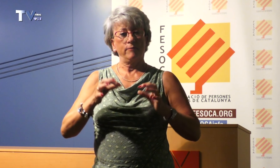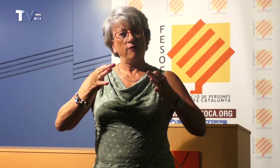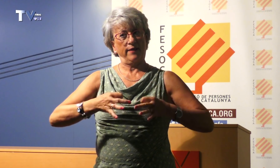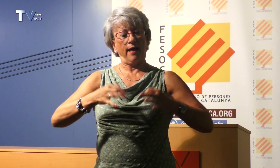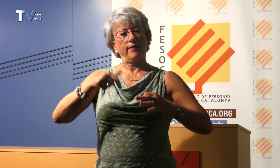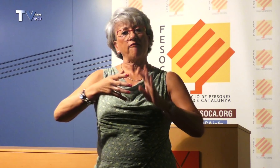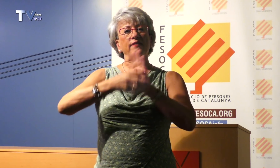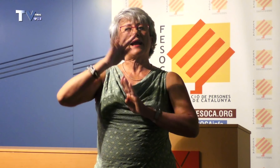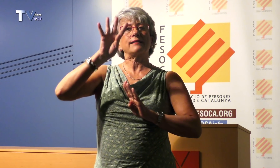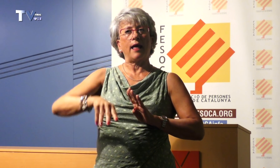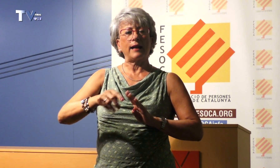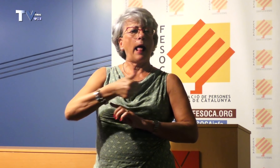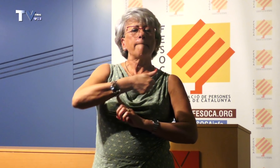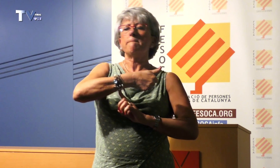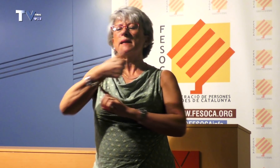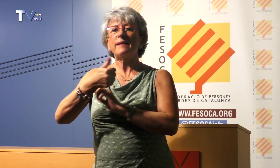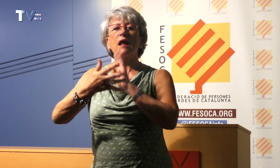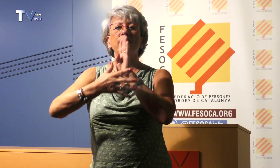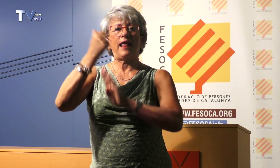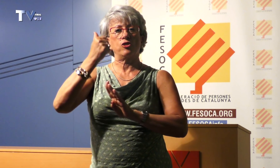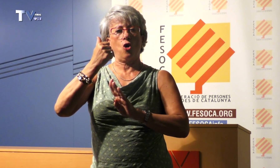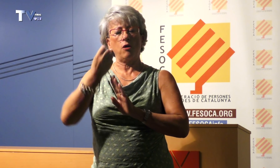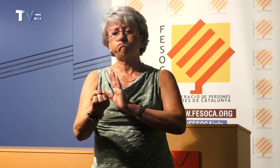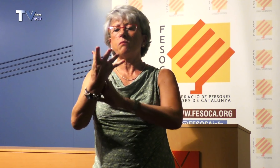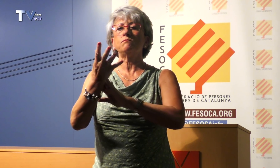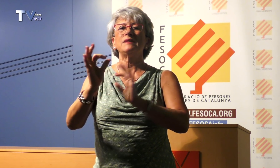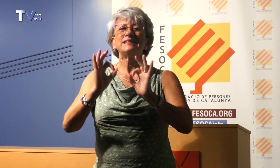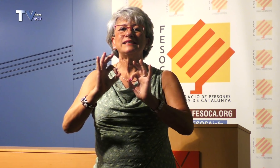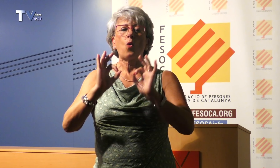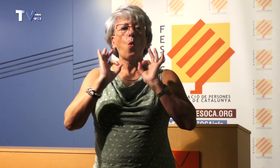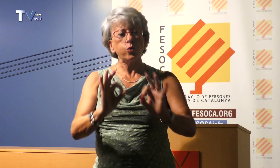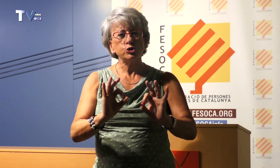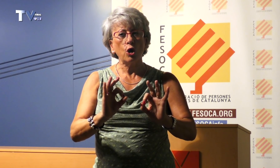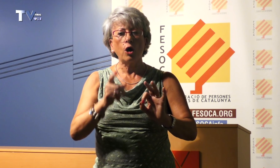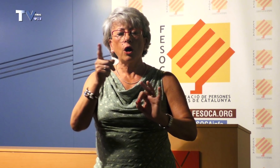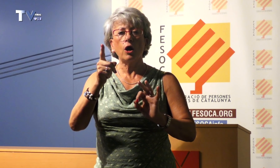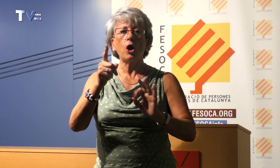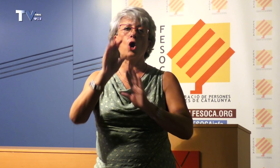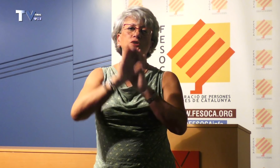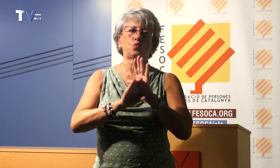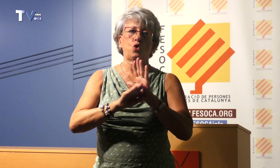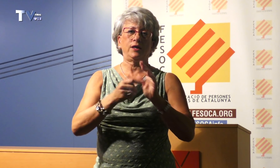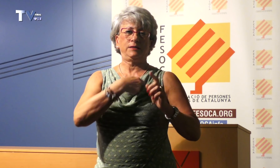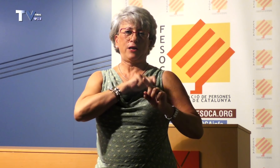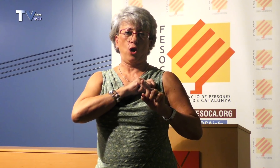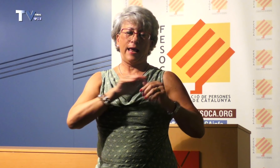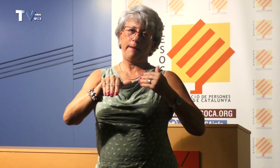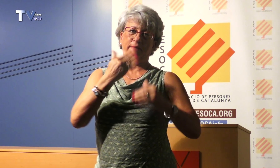s'anava creant, però realment aquí a Catalunya va ser la primera federació que es va crear just amb la